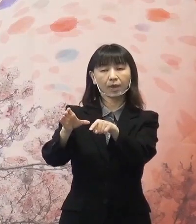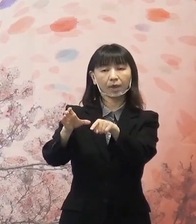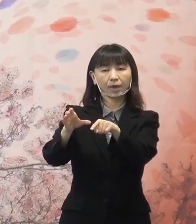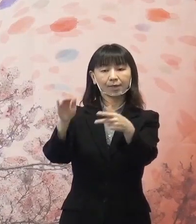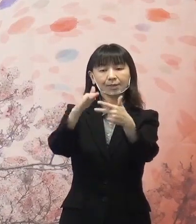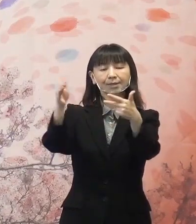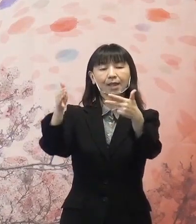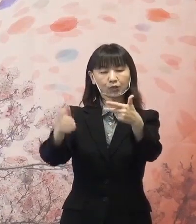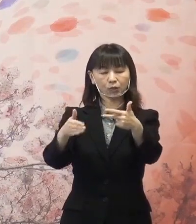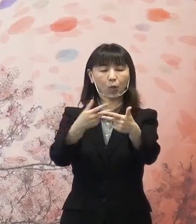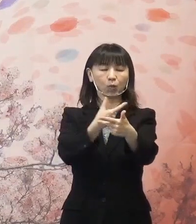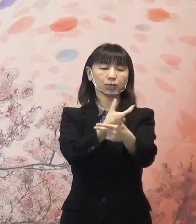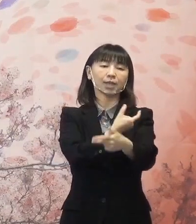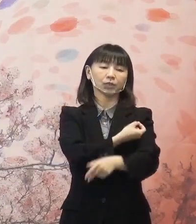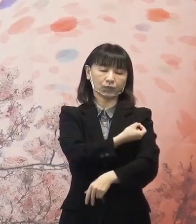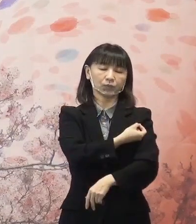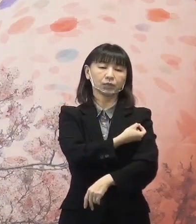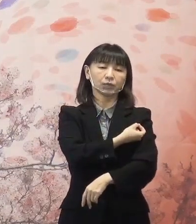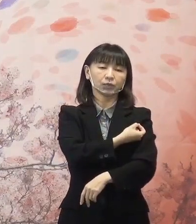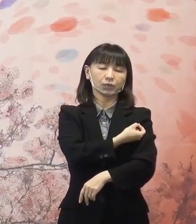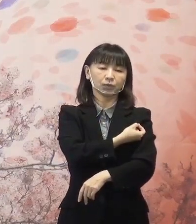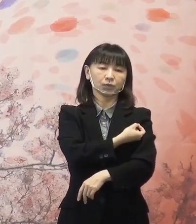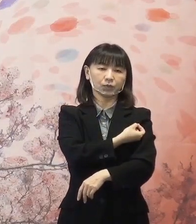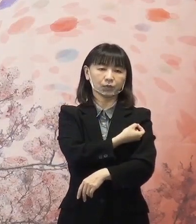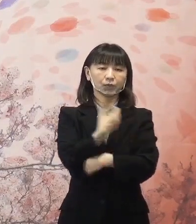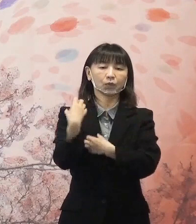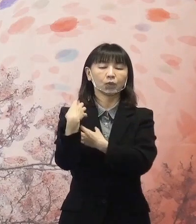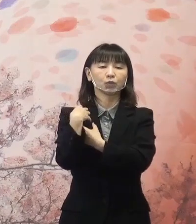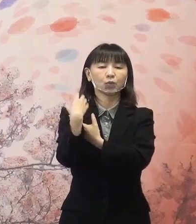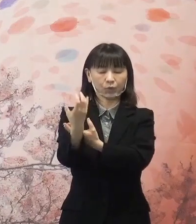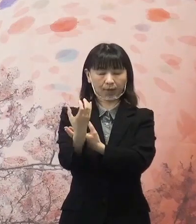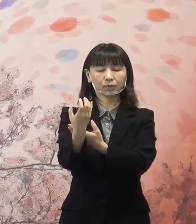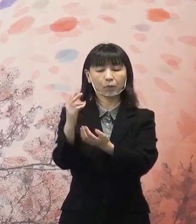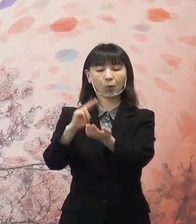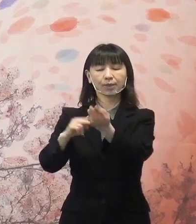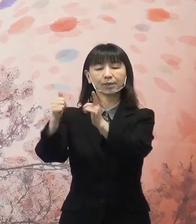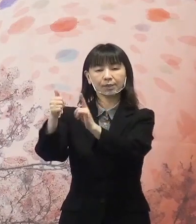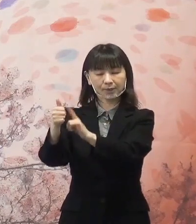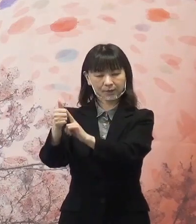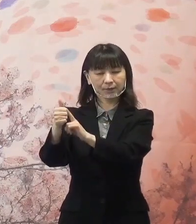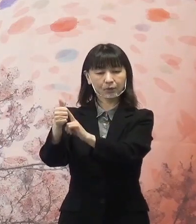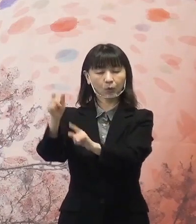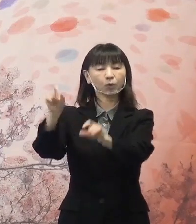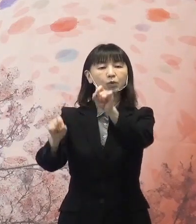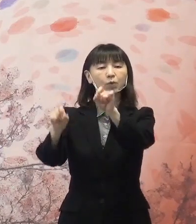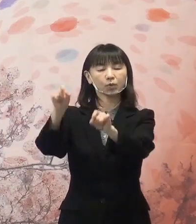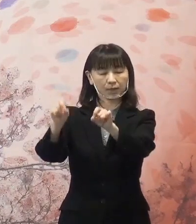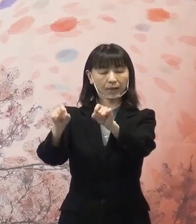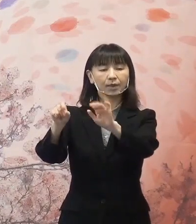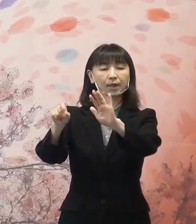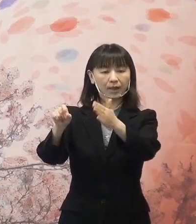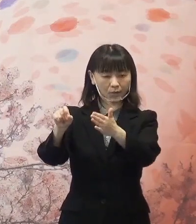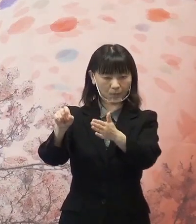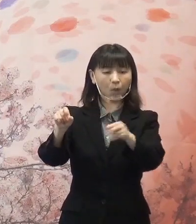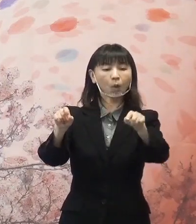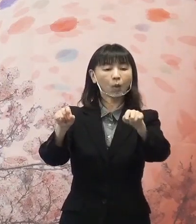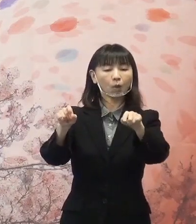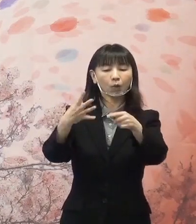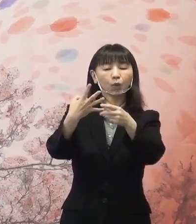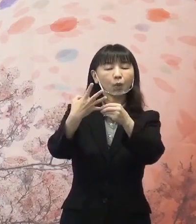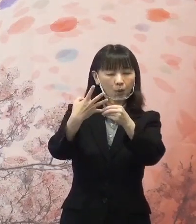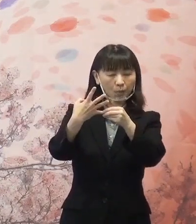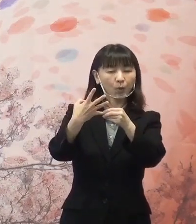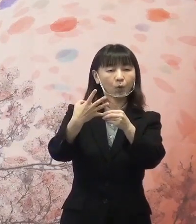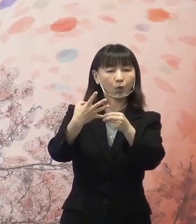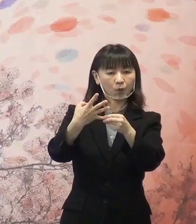設の、接種、あれ、それは嘱託の巡回のお医者さんとの調整によりますけど、その中でお声掛けをしている施設ということにな